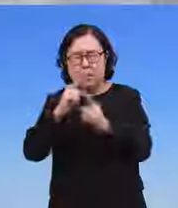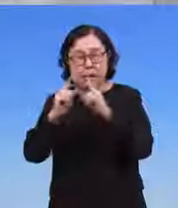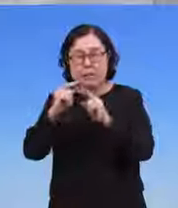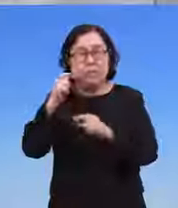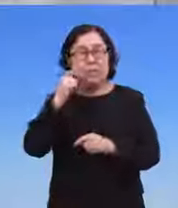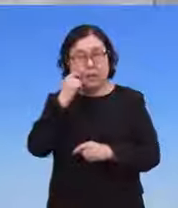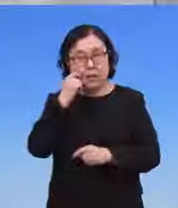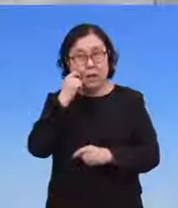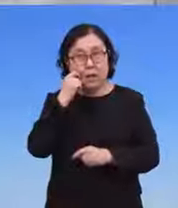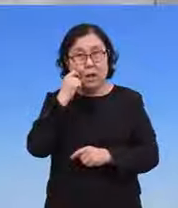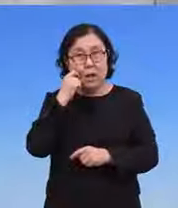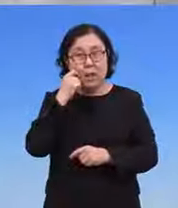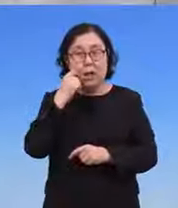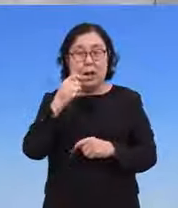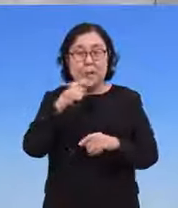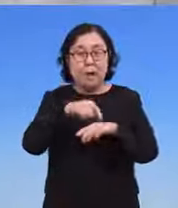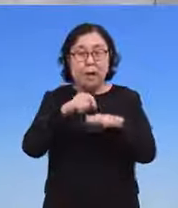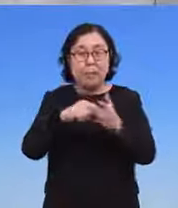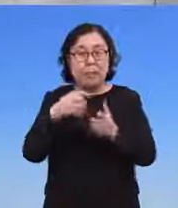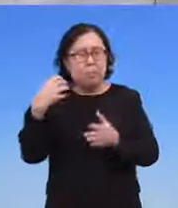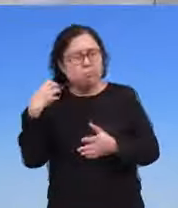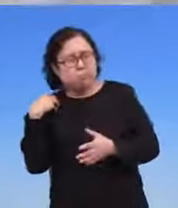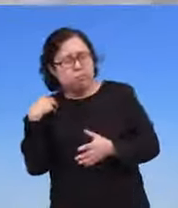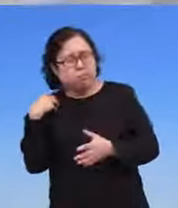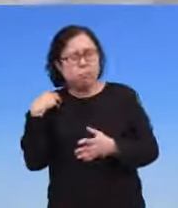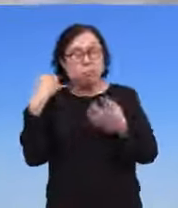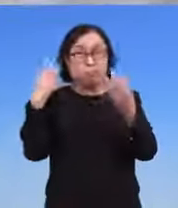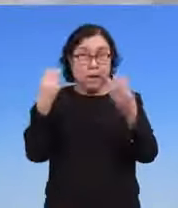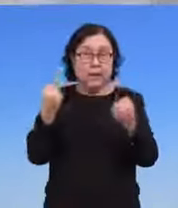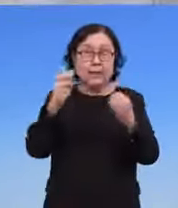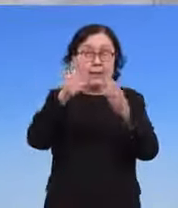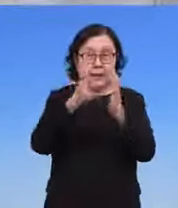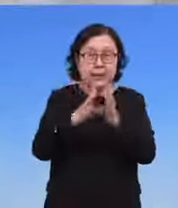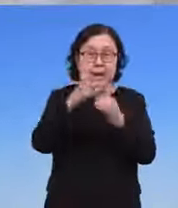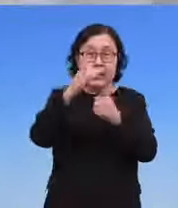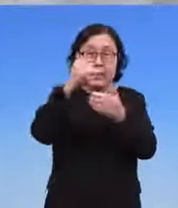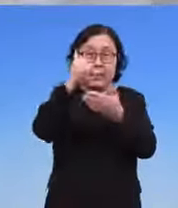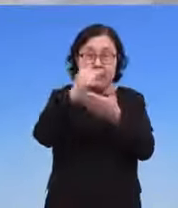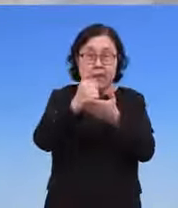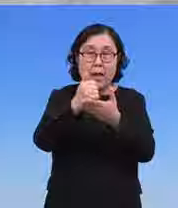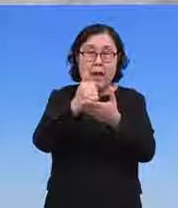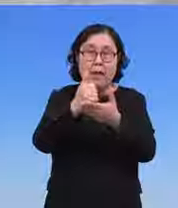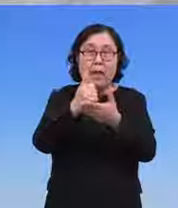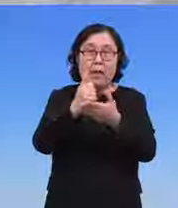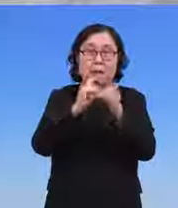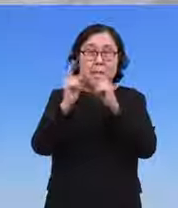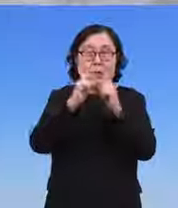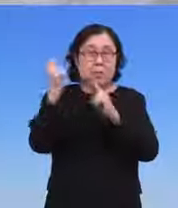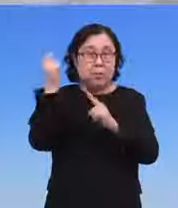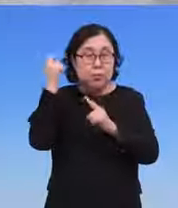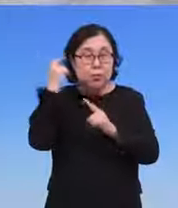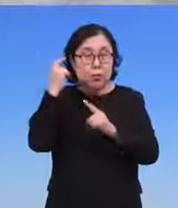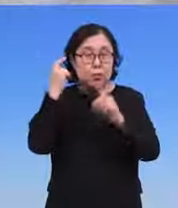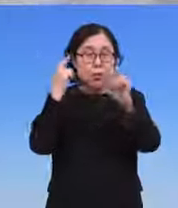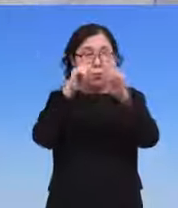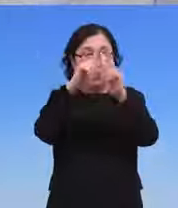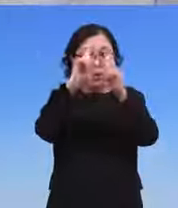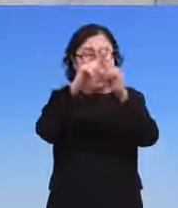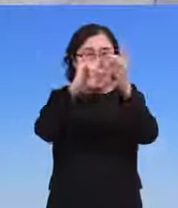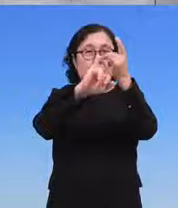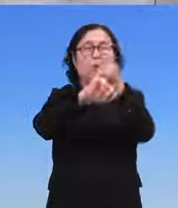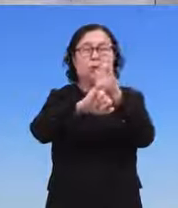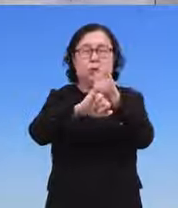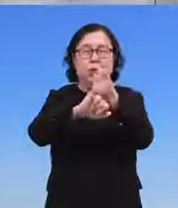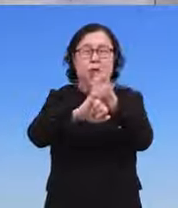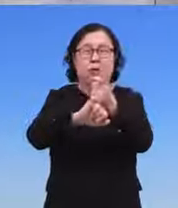나오더라고요. 그런 마음에 이제 부담이 많았던 차에 하나님의 그 메시지를 들어가지고 제가 크게 2가지를